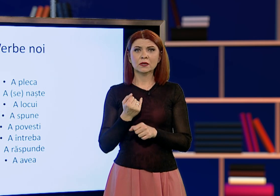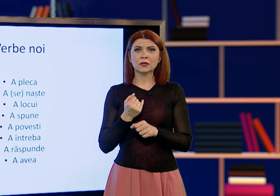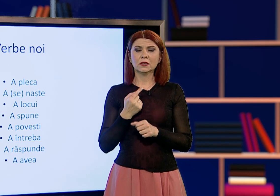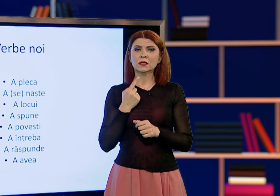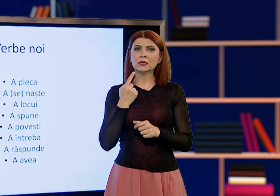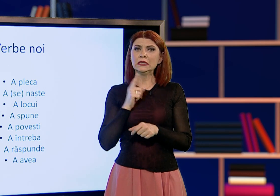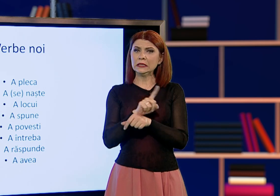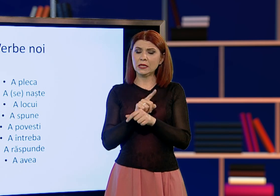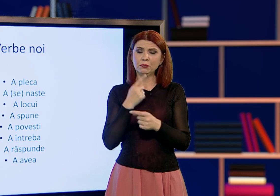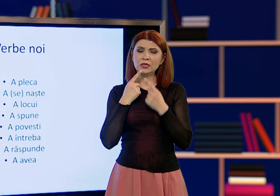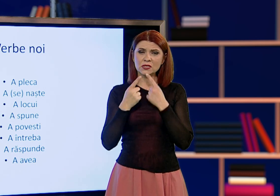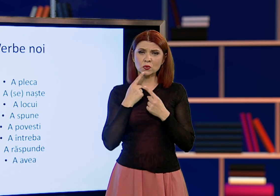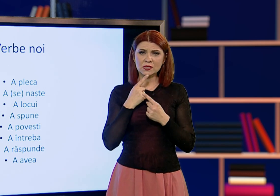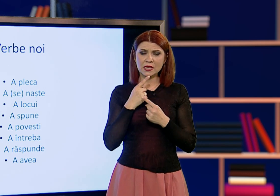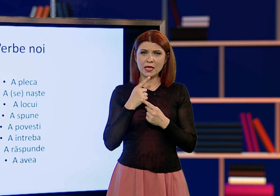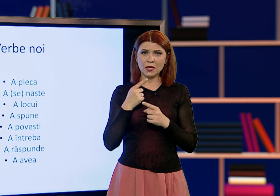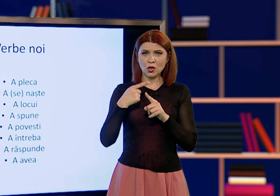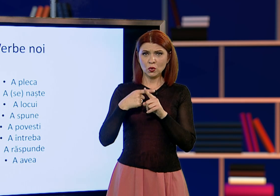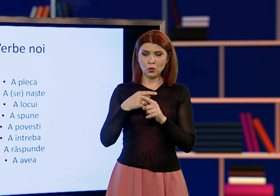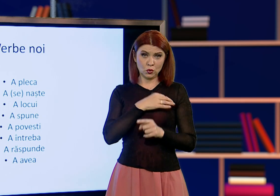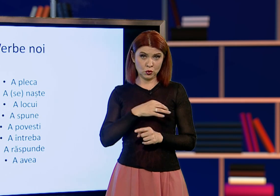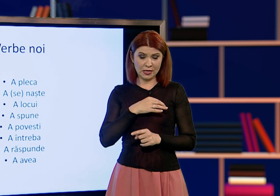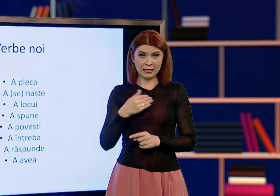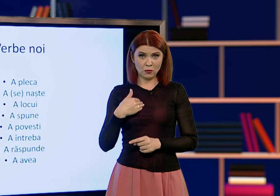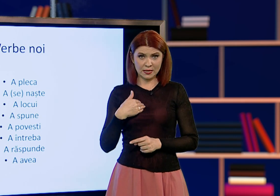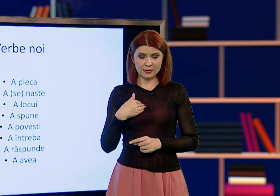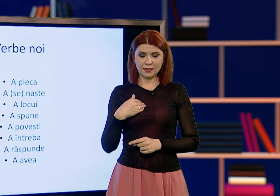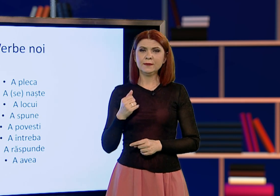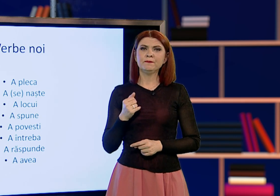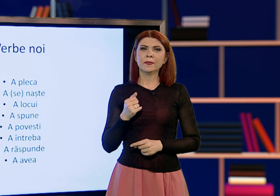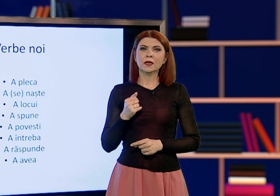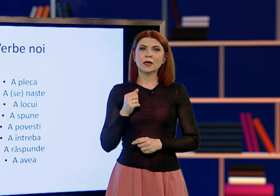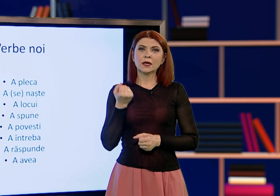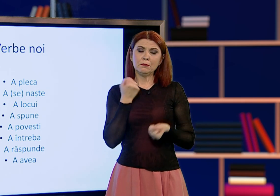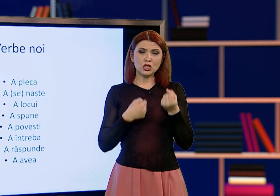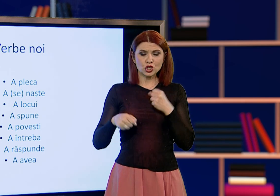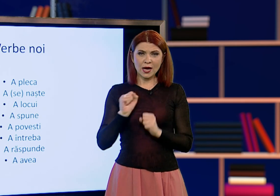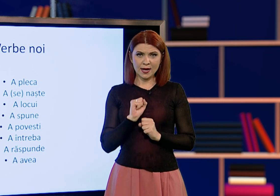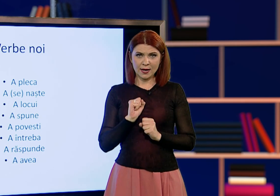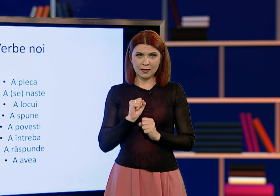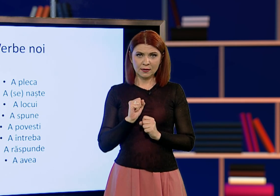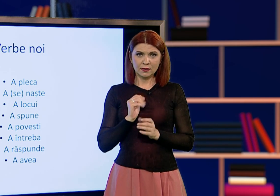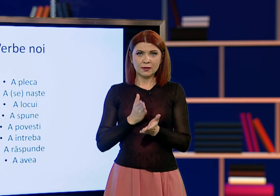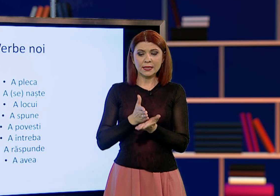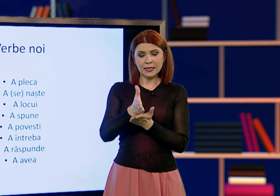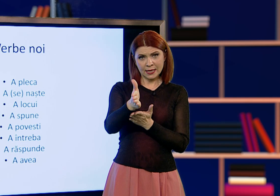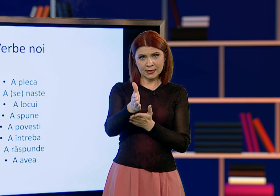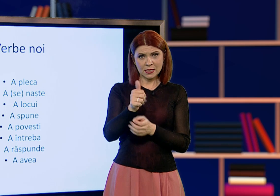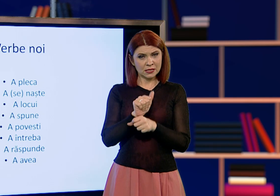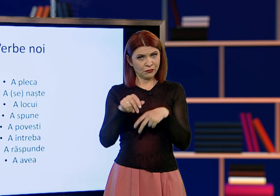în timpul discuției cu studenta noastră că mișcarea de direcție Este